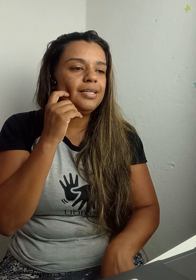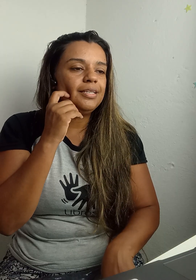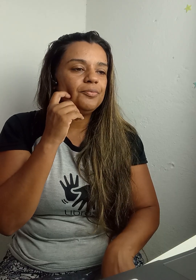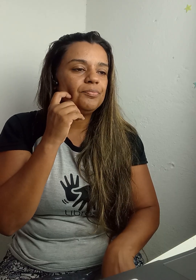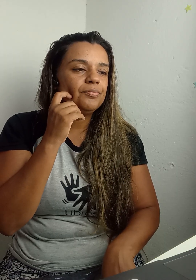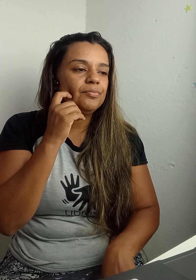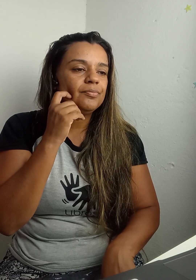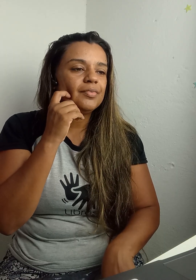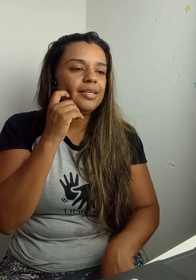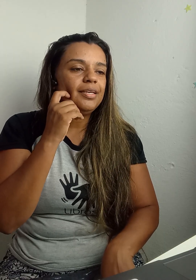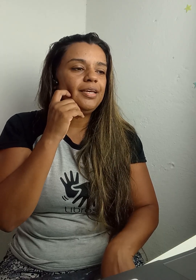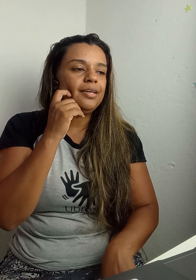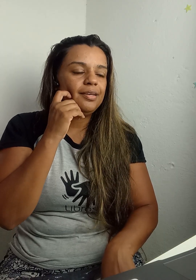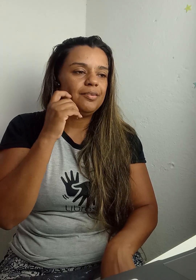E. E.